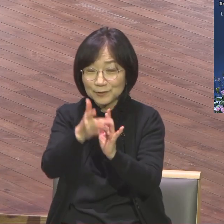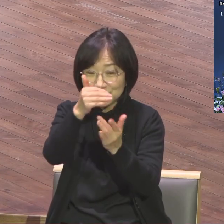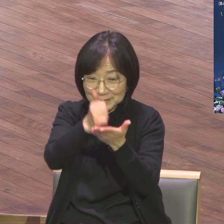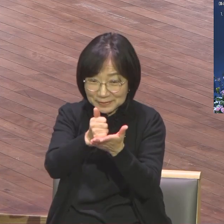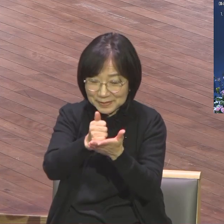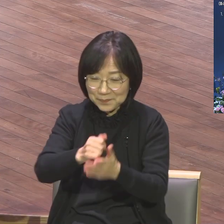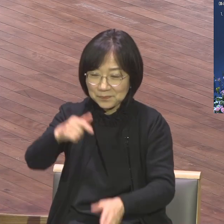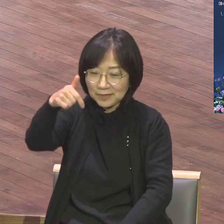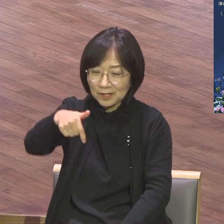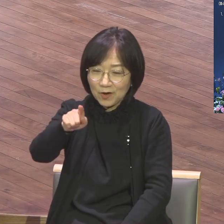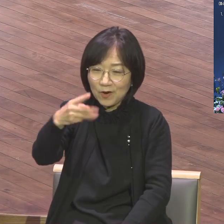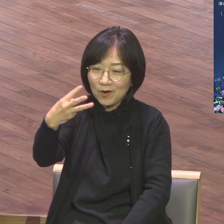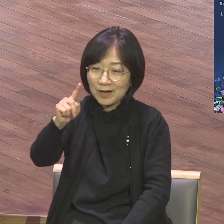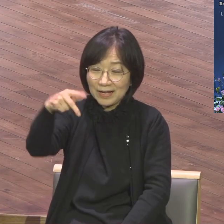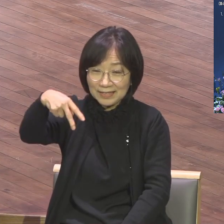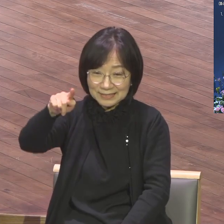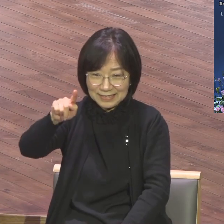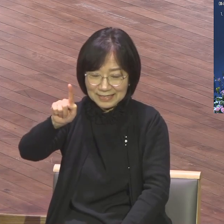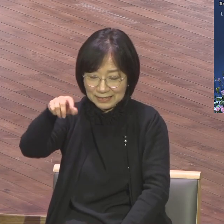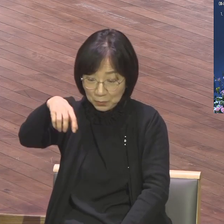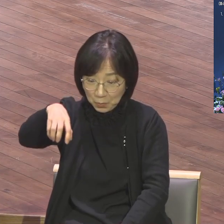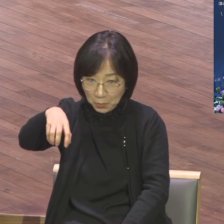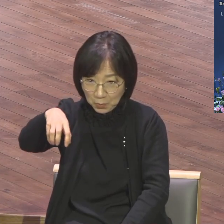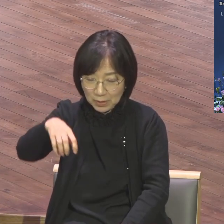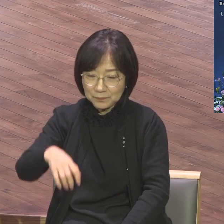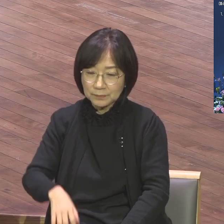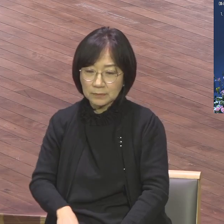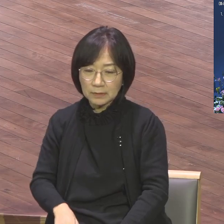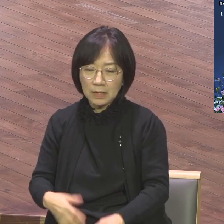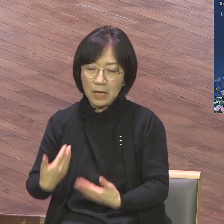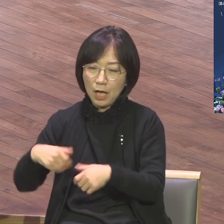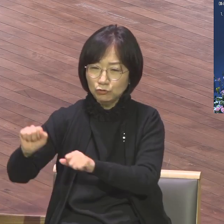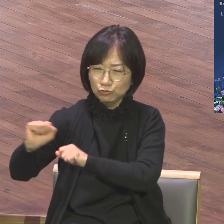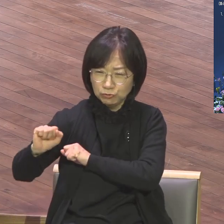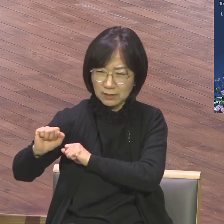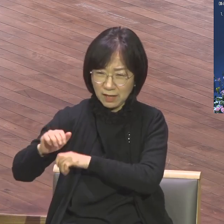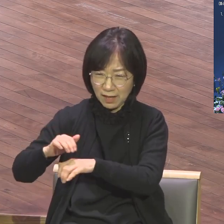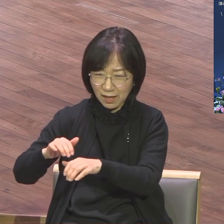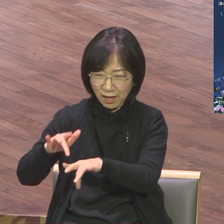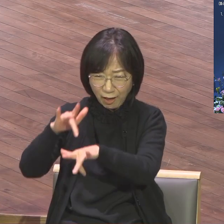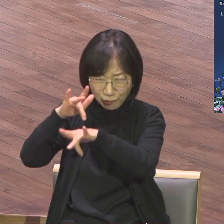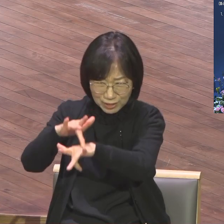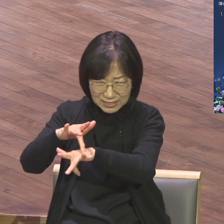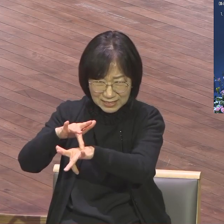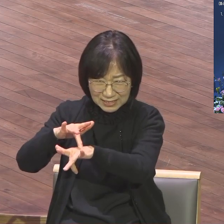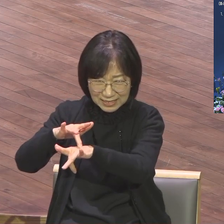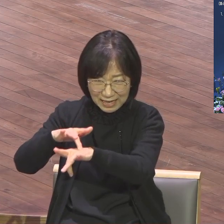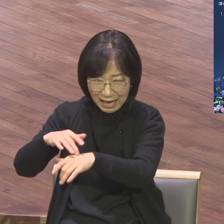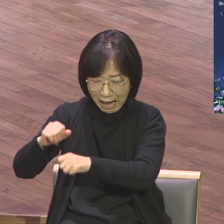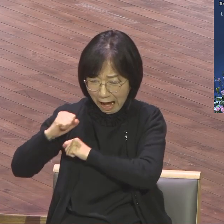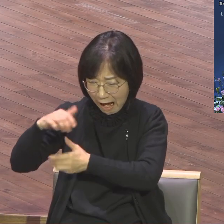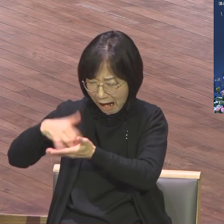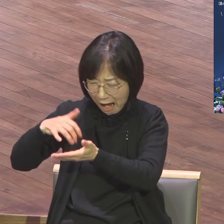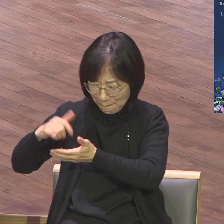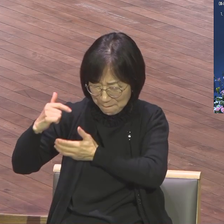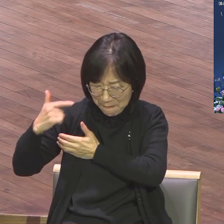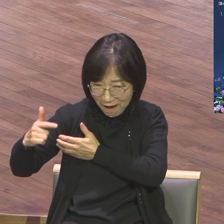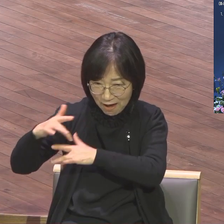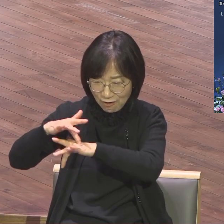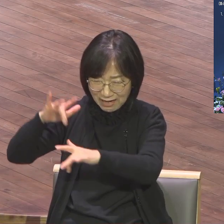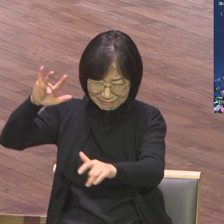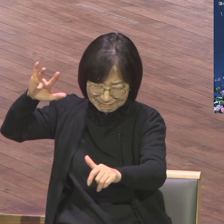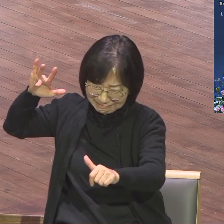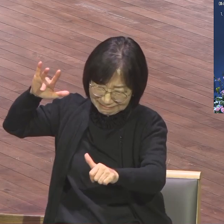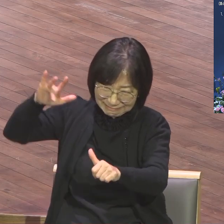지방에서 군대 계신 들린 이 한 사람 치유하려고 그 먼 길을 그 풍랑을